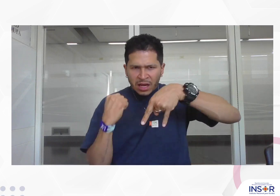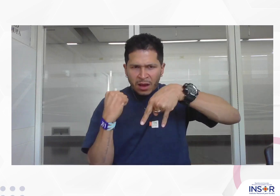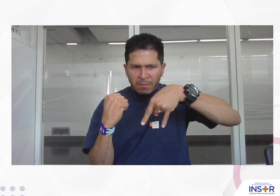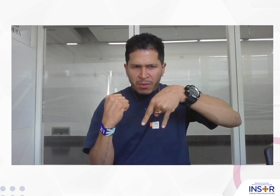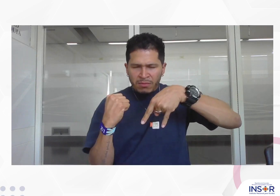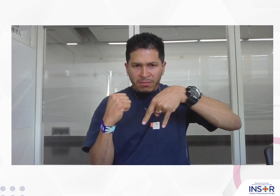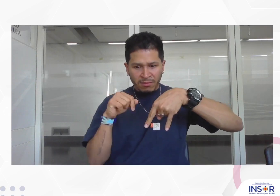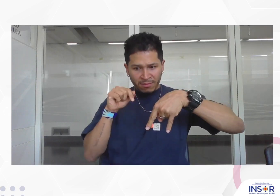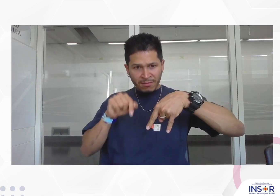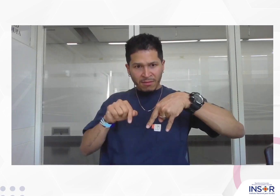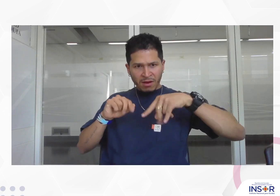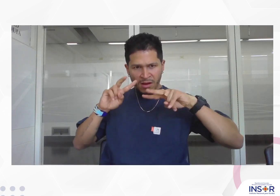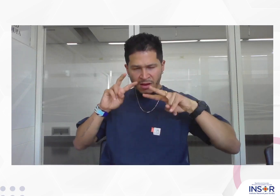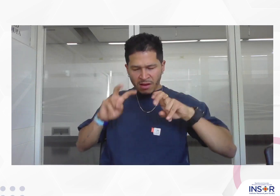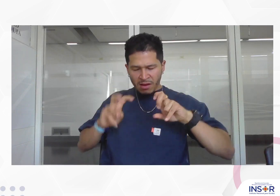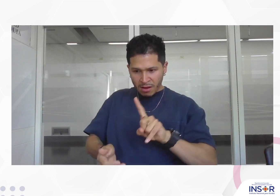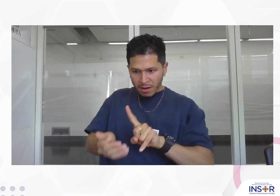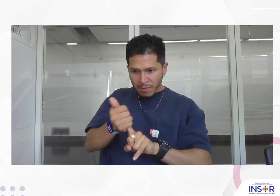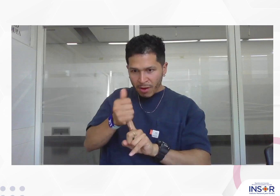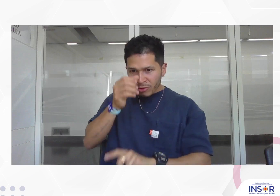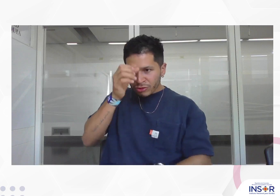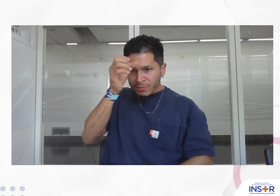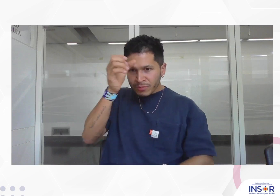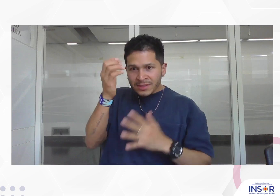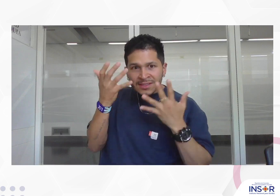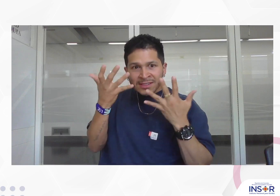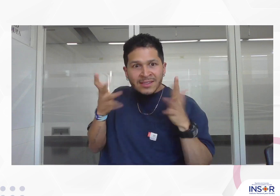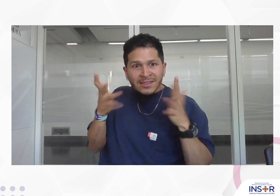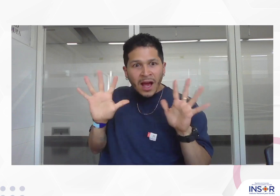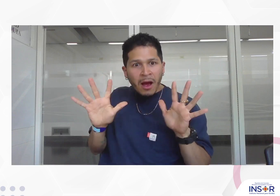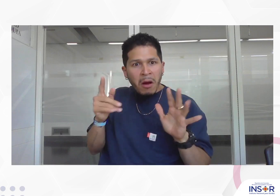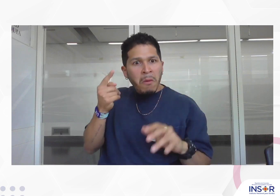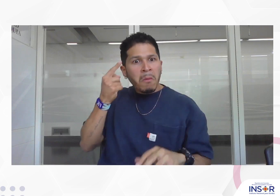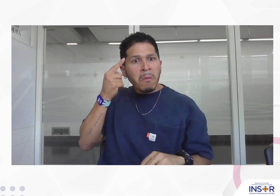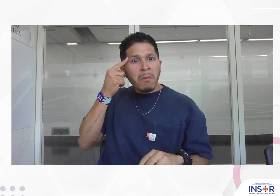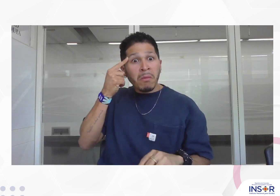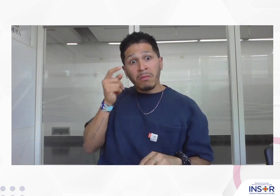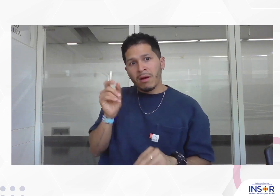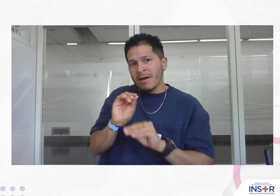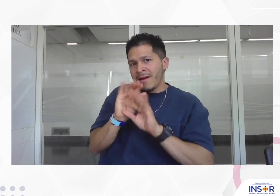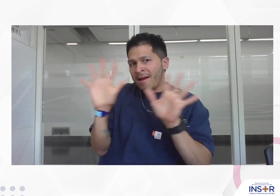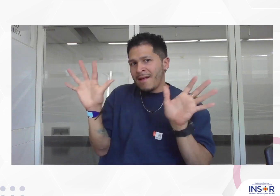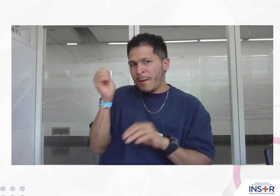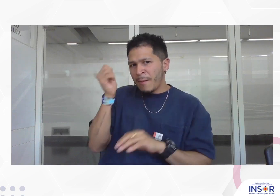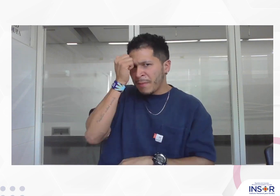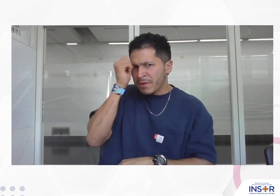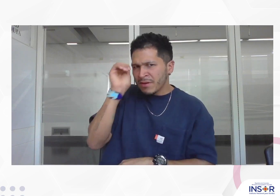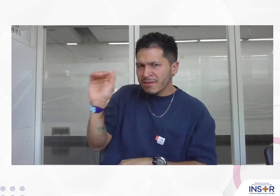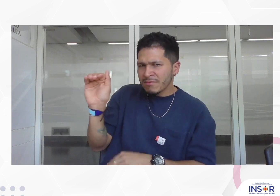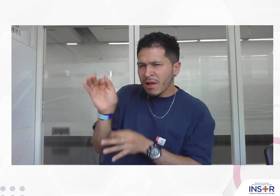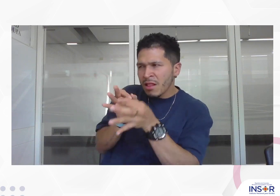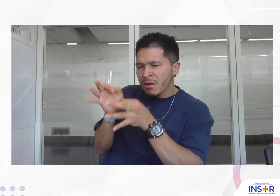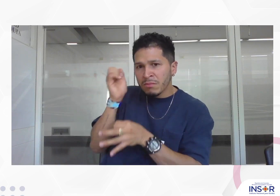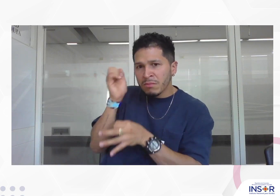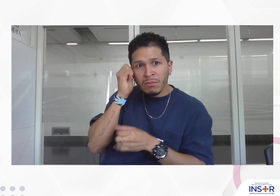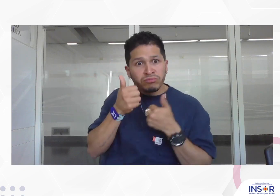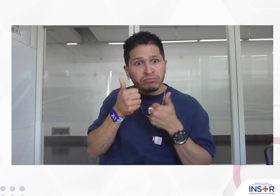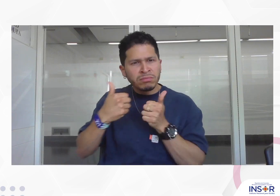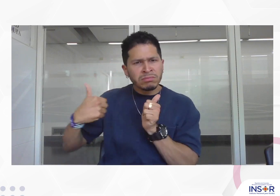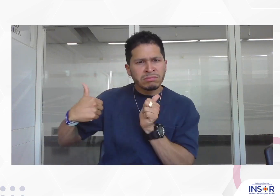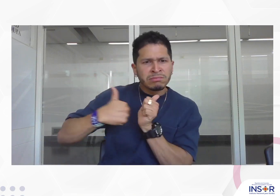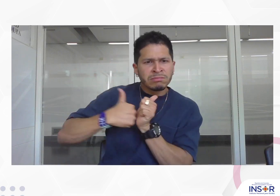esta encarnación de ser persona sorda, me permitió pensar en ese concepto de sordismo